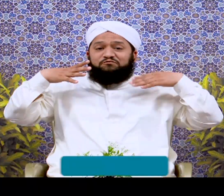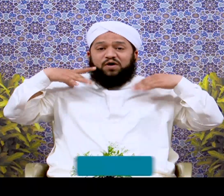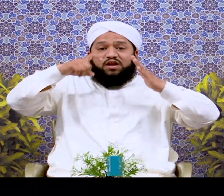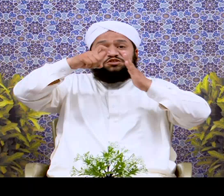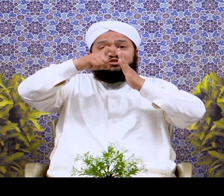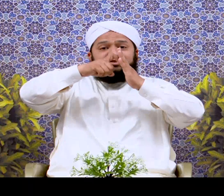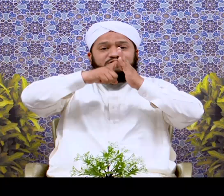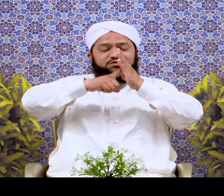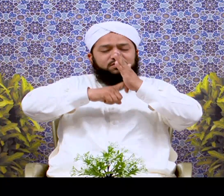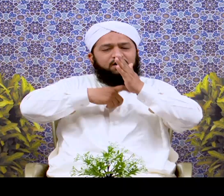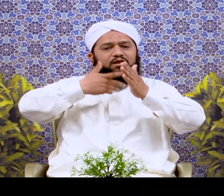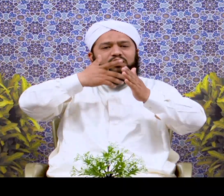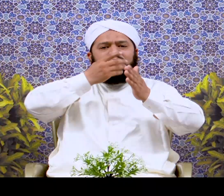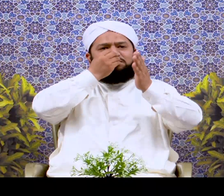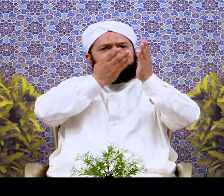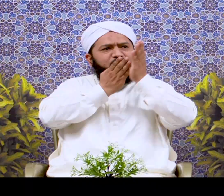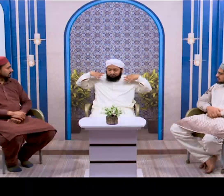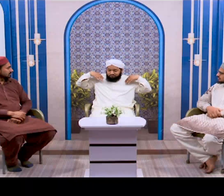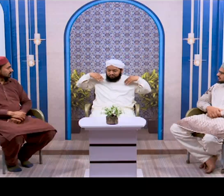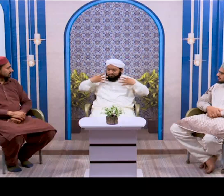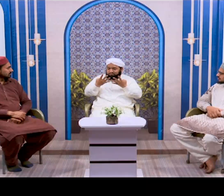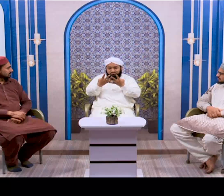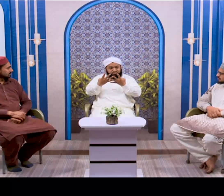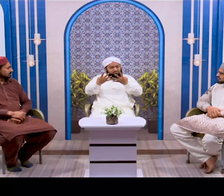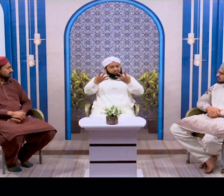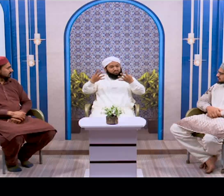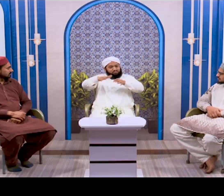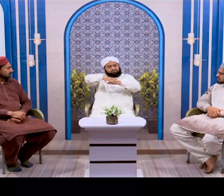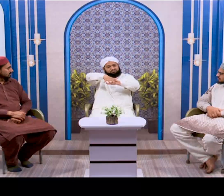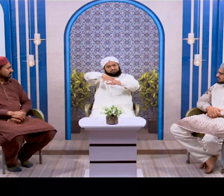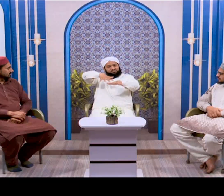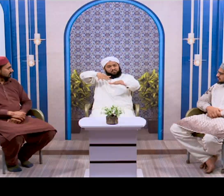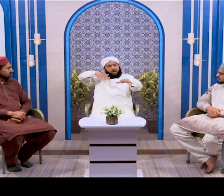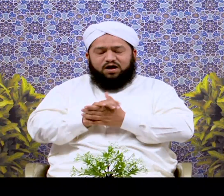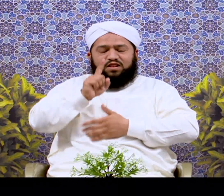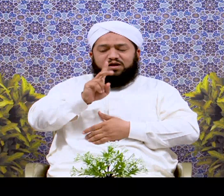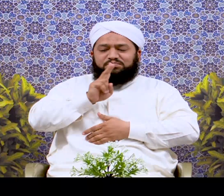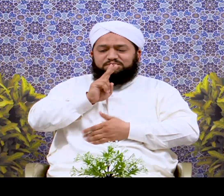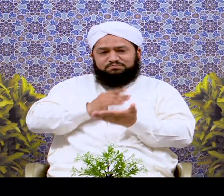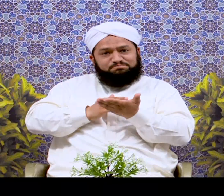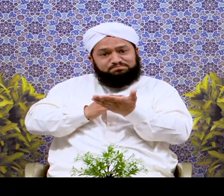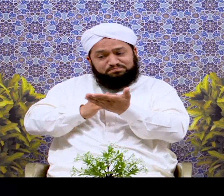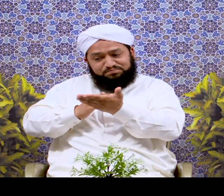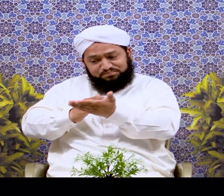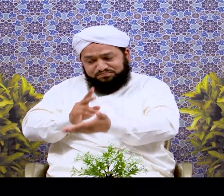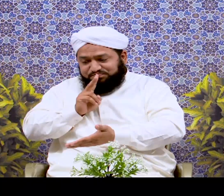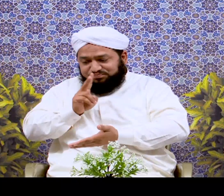السلام براق نامی جنتی سواری اور فرشتوں کی بارات لے کر حاضر ہوئے۔ پیغام الہی لائے، اپنے